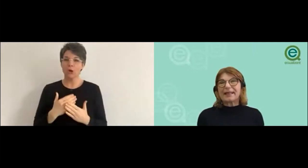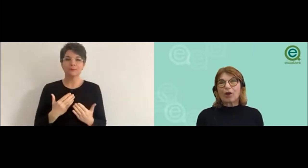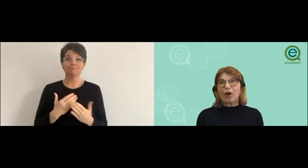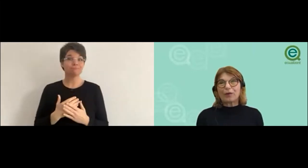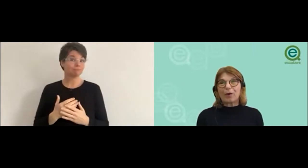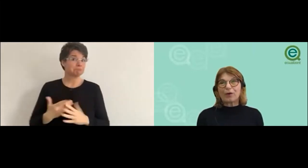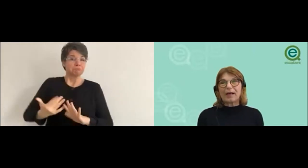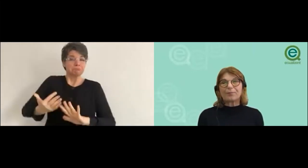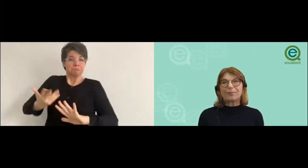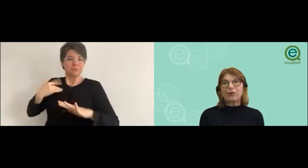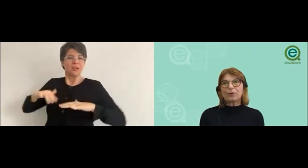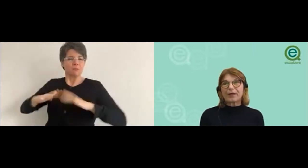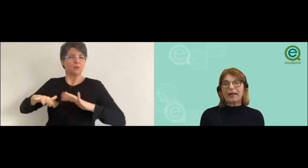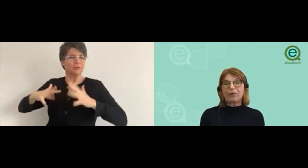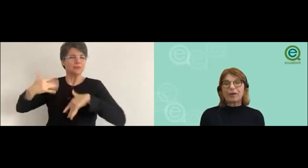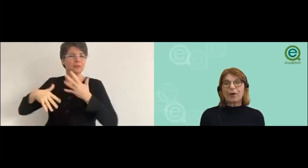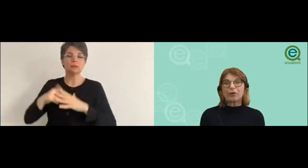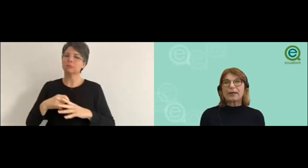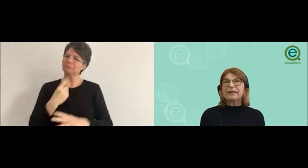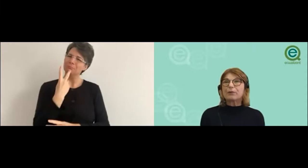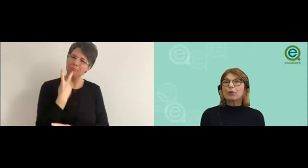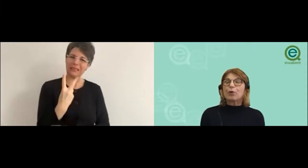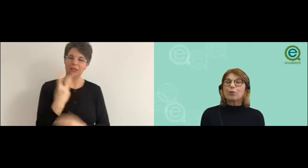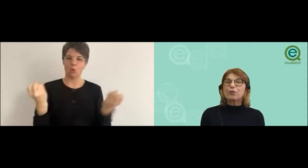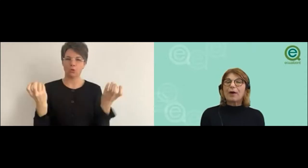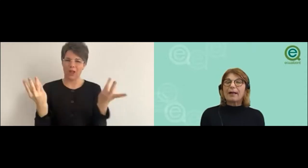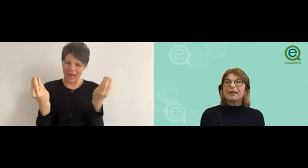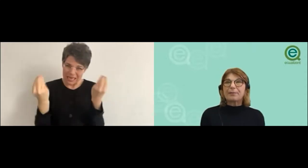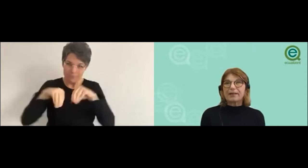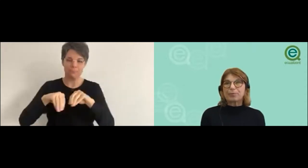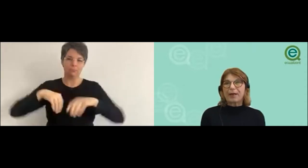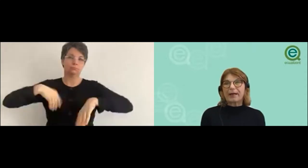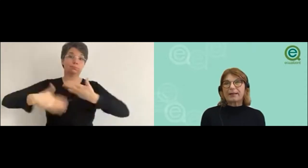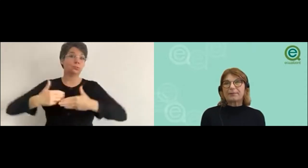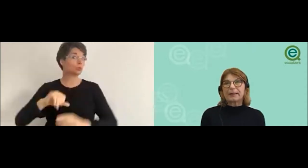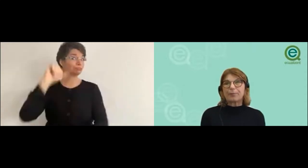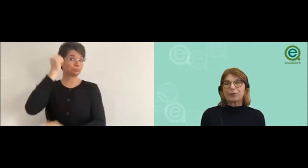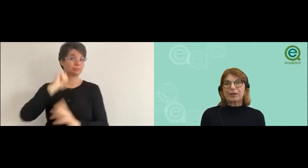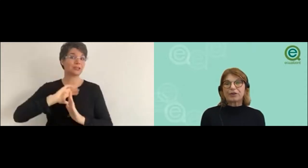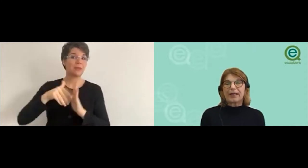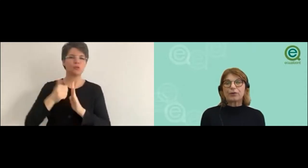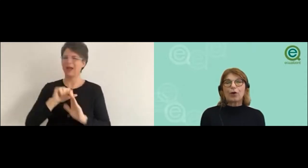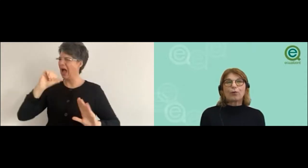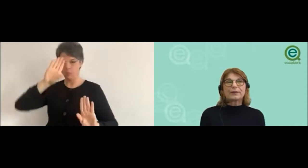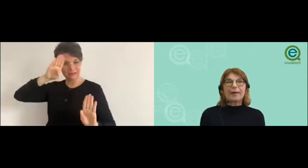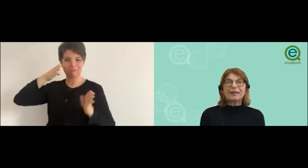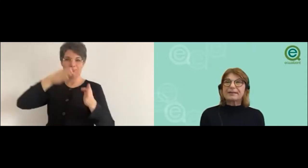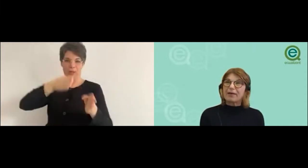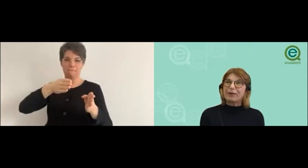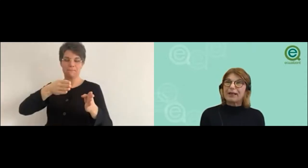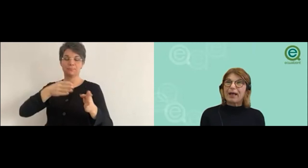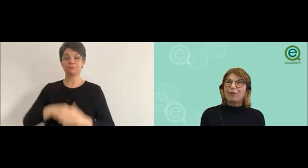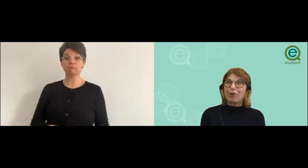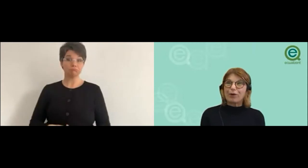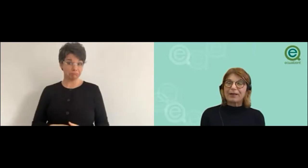letzten Jahren aufgebaut haben, bikulturell aufgebaut und vor allem die Gebärdensprache in den Mittelpunkt gestellt und damit sehr